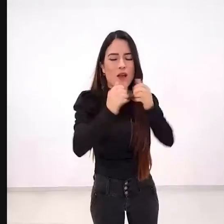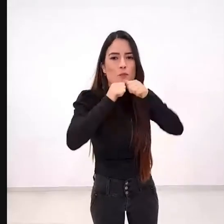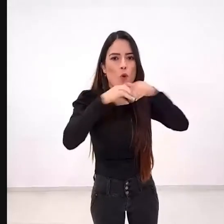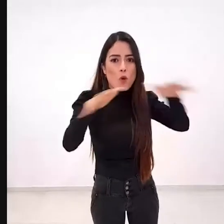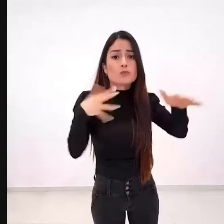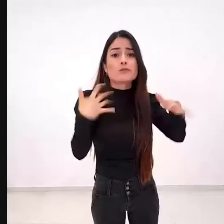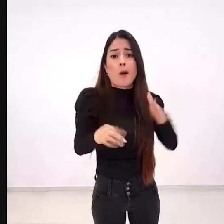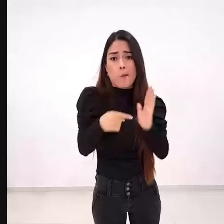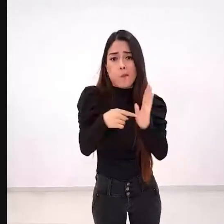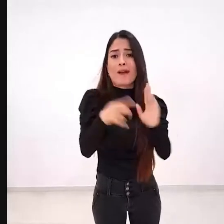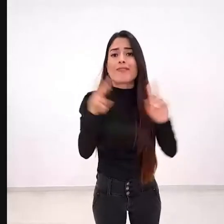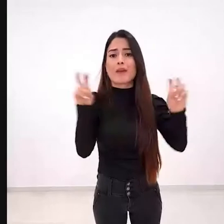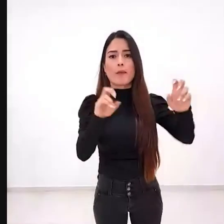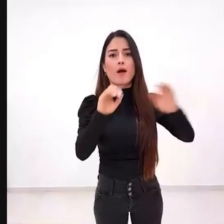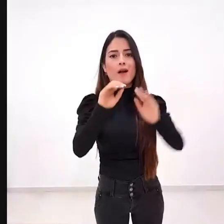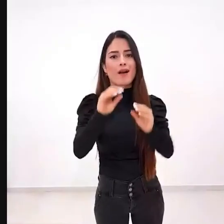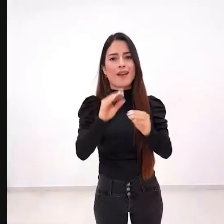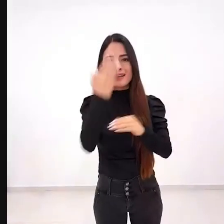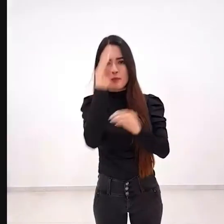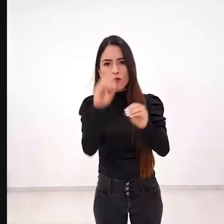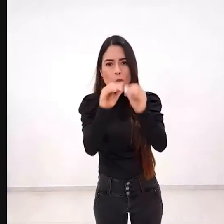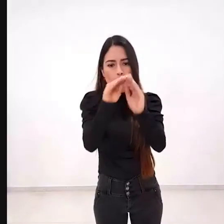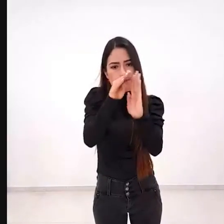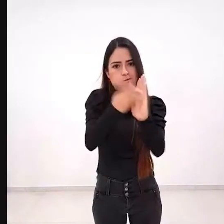los internacionales